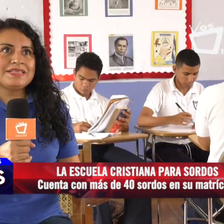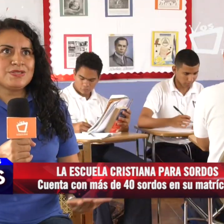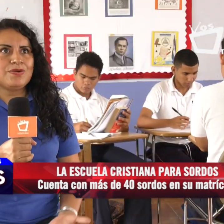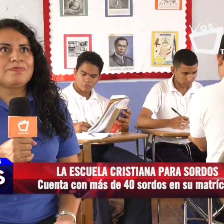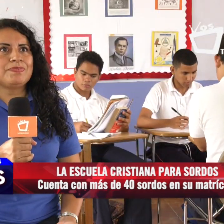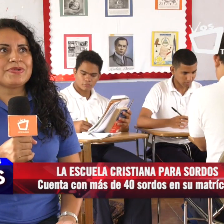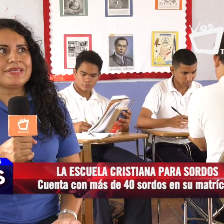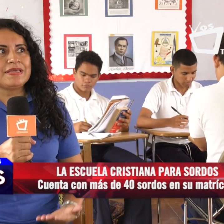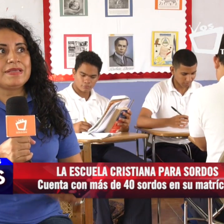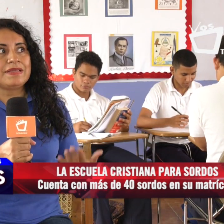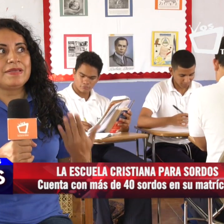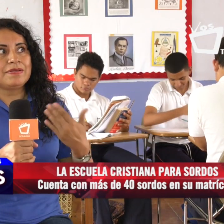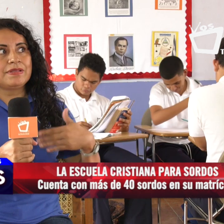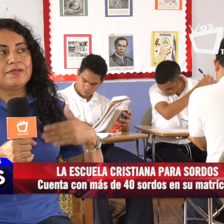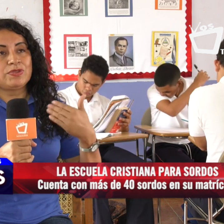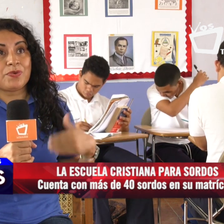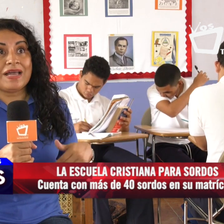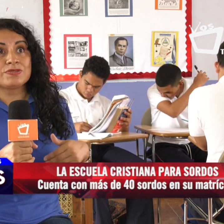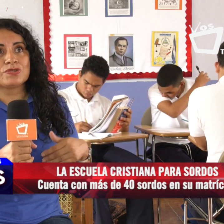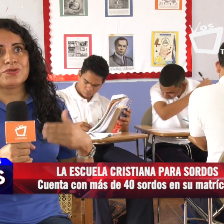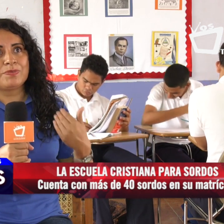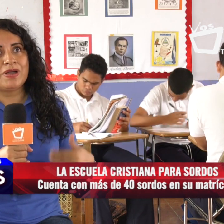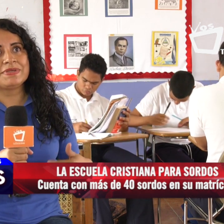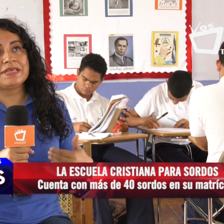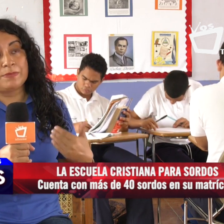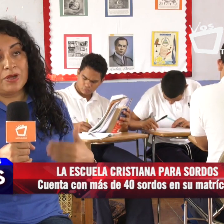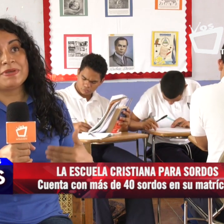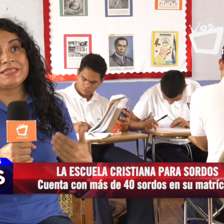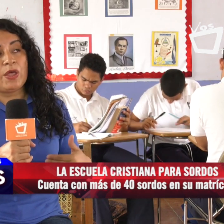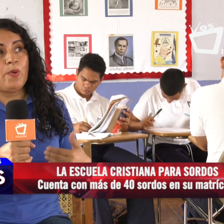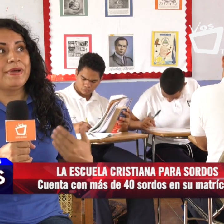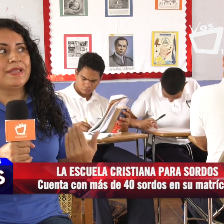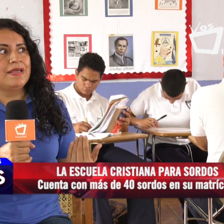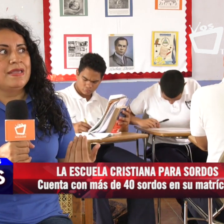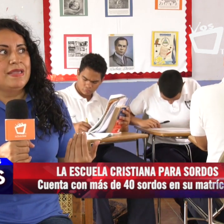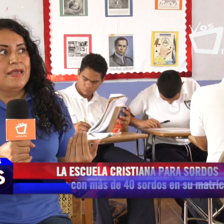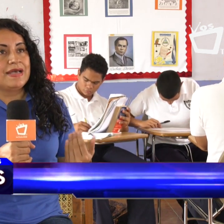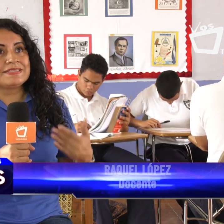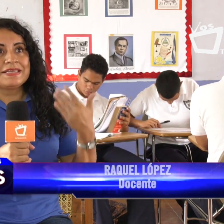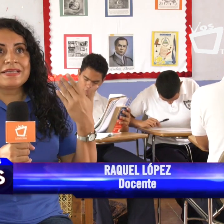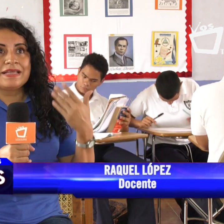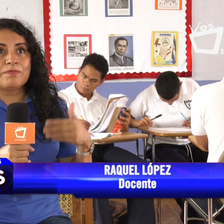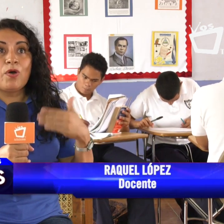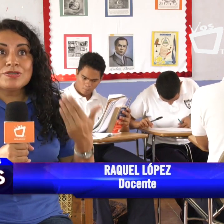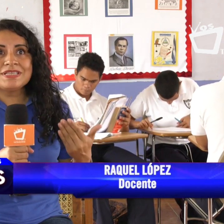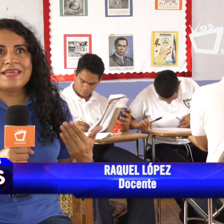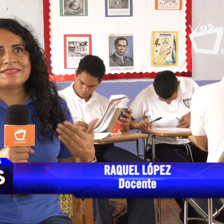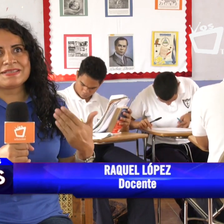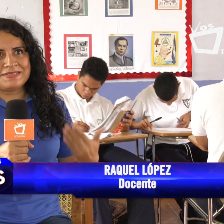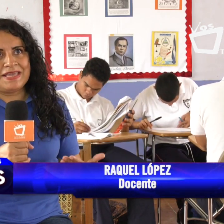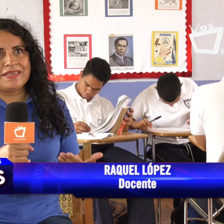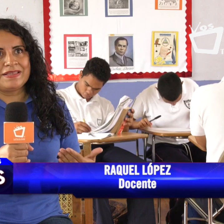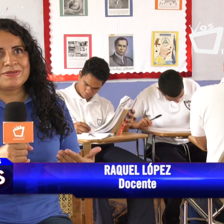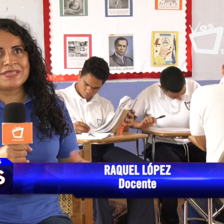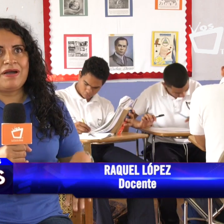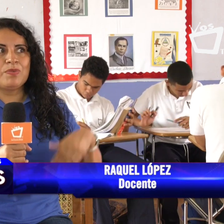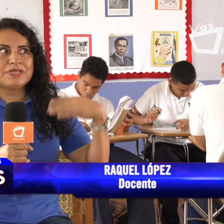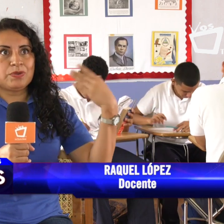bendición, porque en nuestro caso nosotros estamos capacitados para hacer voz y hacer señas, entonces trabajamos tanto